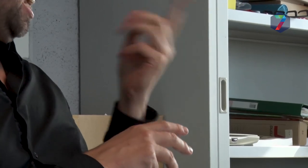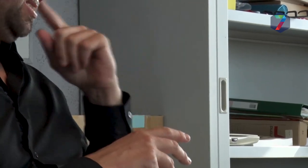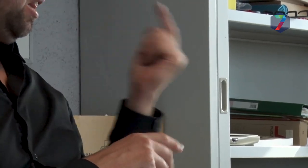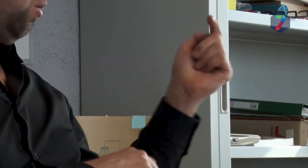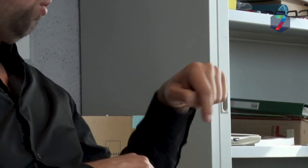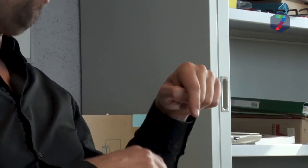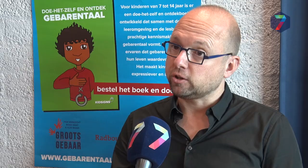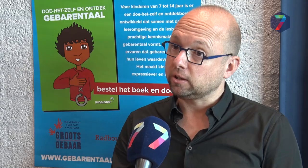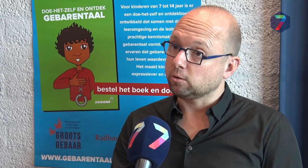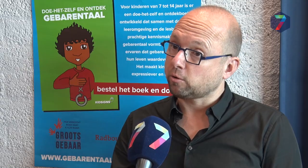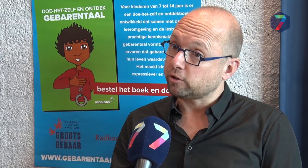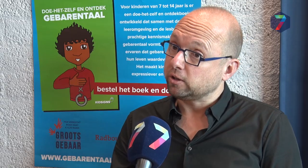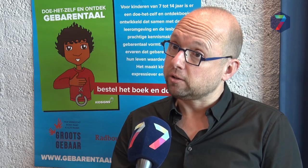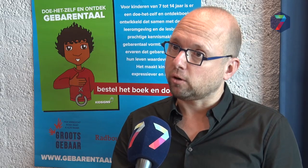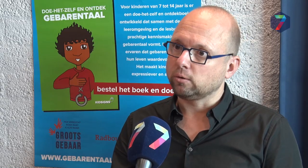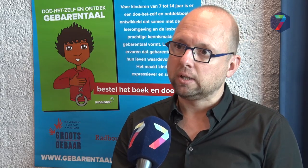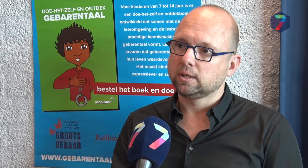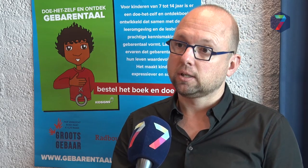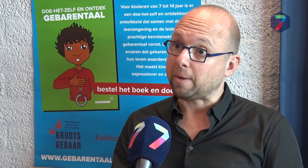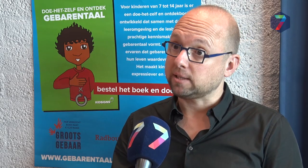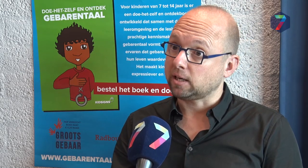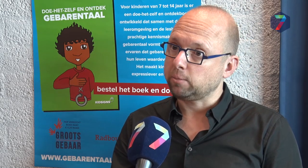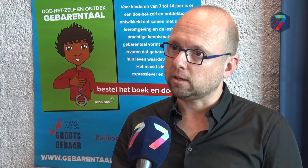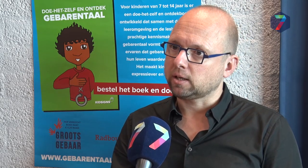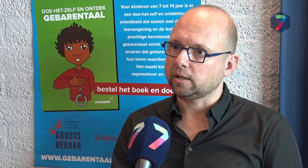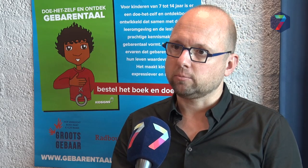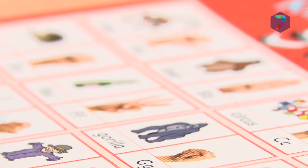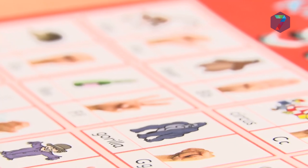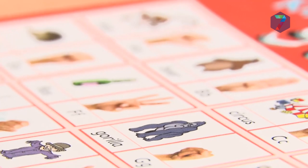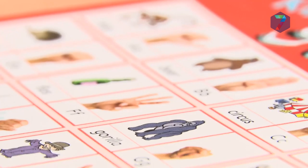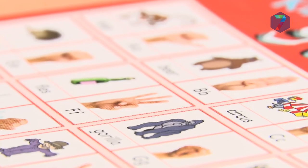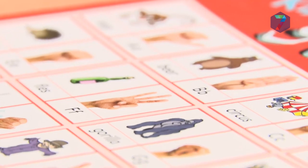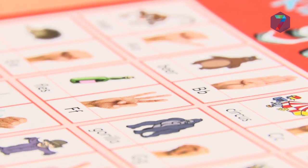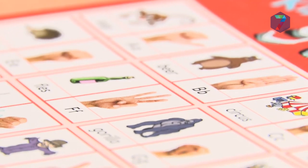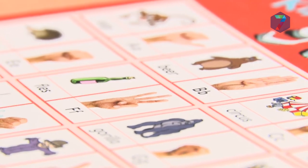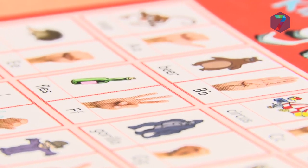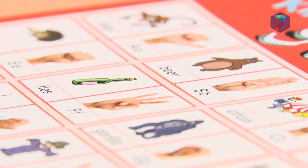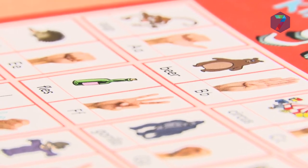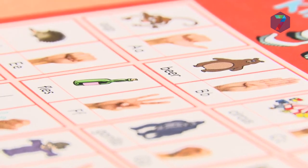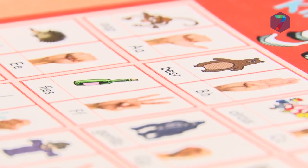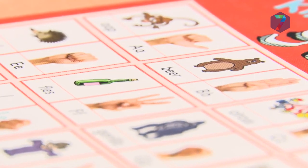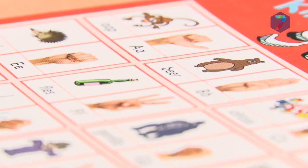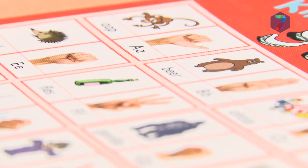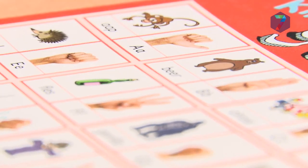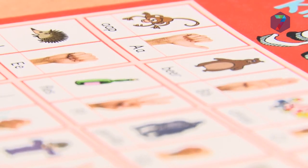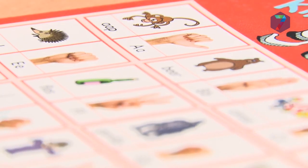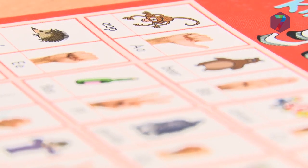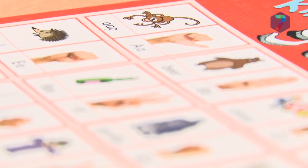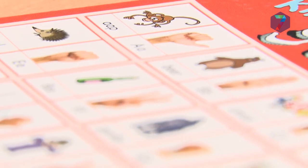professioneel op professioneel niveau, gebarentaal een plek kan krijgen. Grasborn pleit er zelfs voor in zijn oratie op 12 oktober